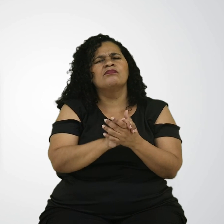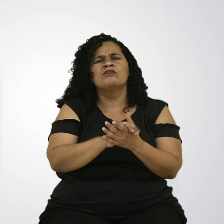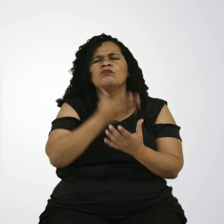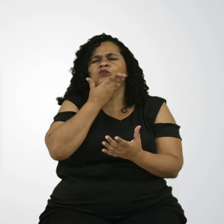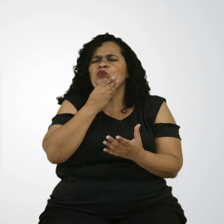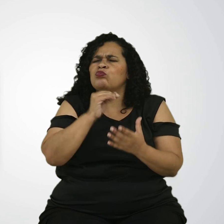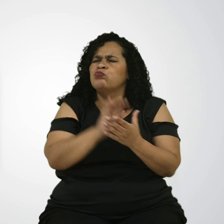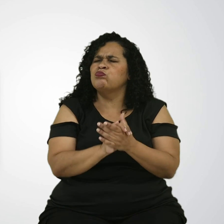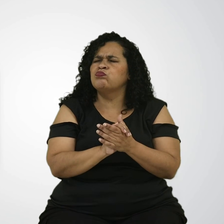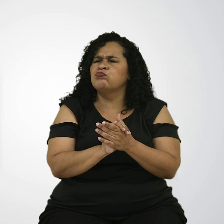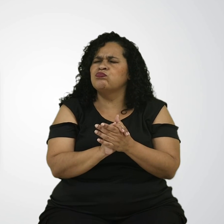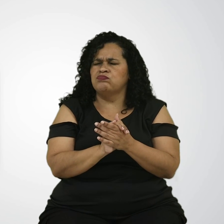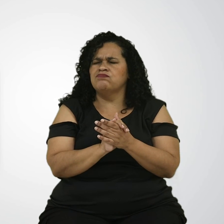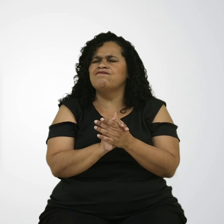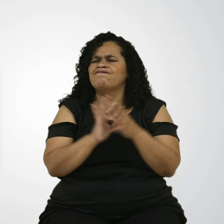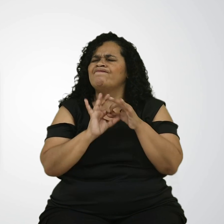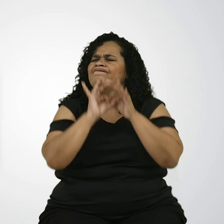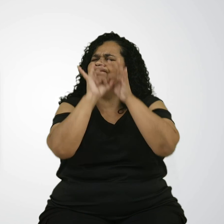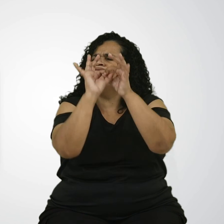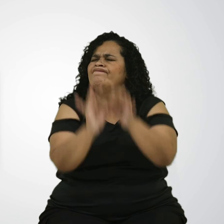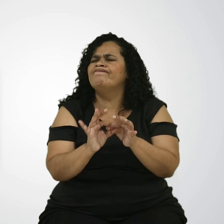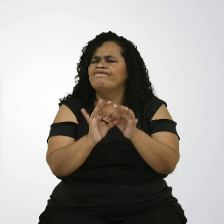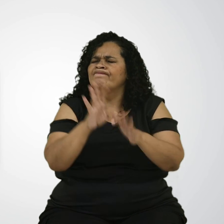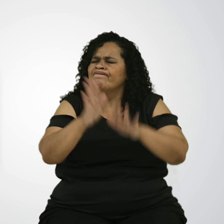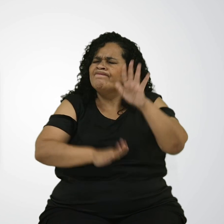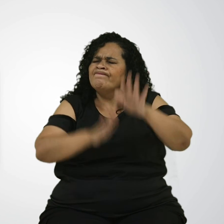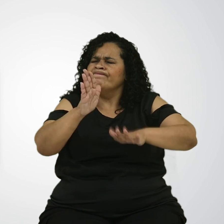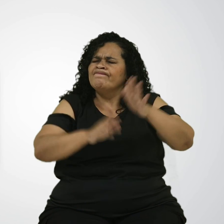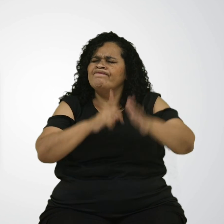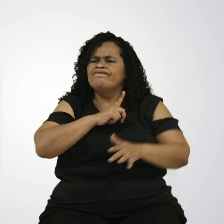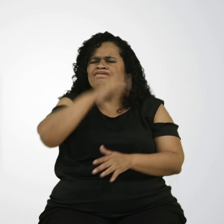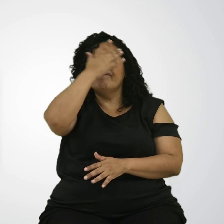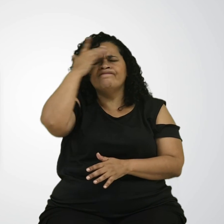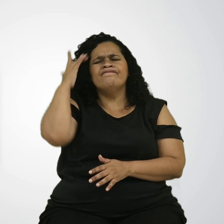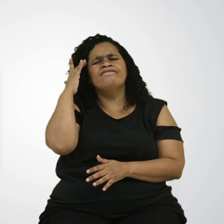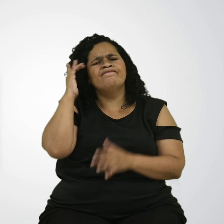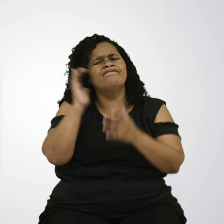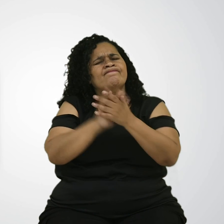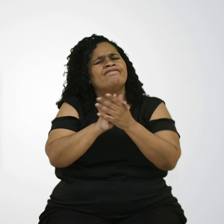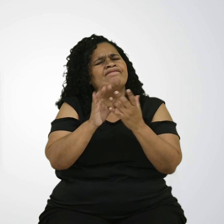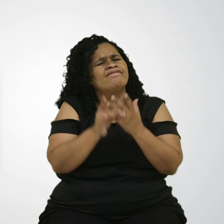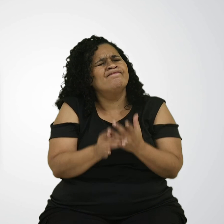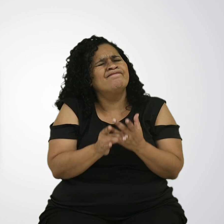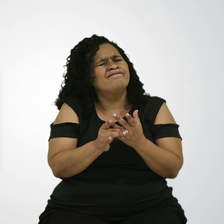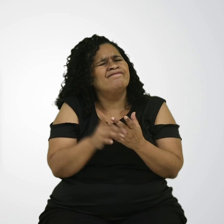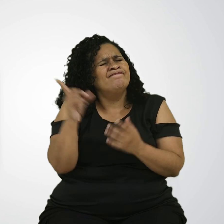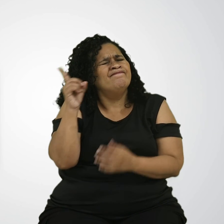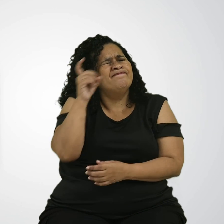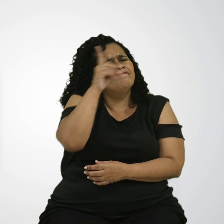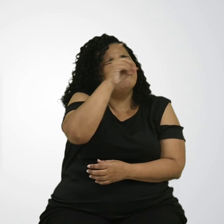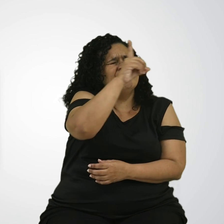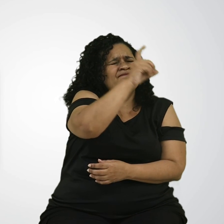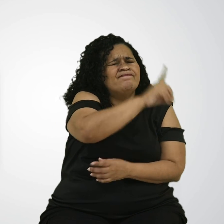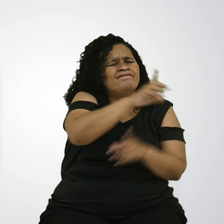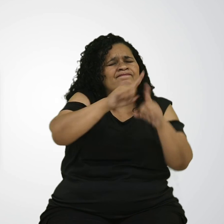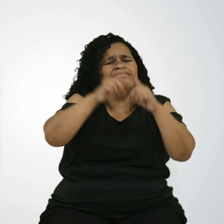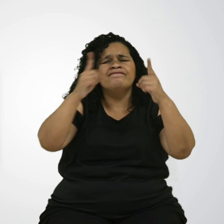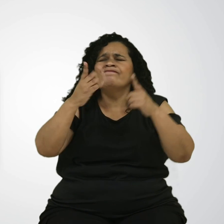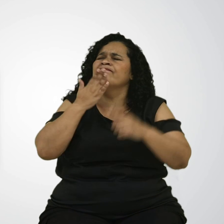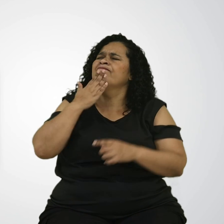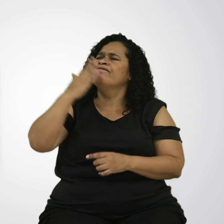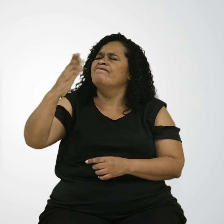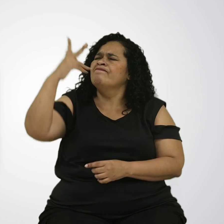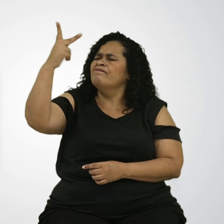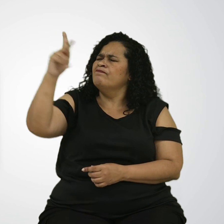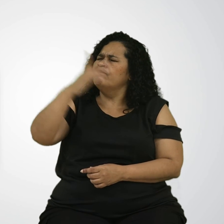casal. Senhor, talvez há aqui pessoas que o casamento já está por um fio, Senhor. Mas eu quero, meu Deus, pedir a Ti, pela Sua